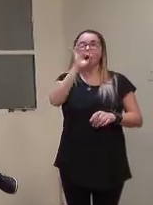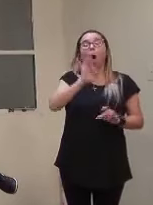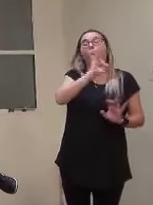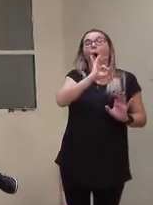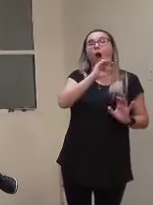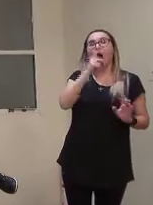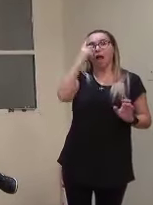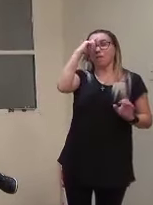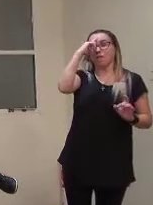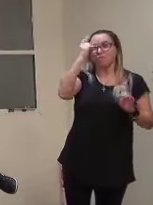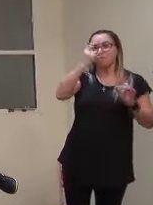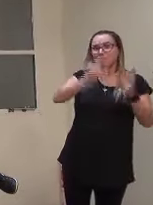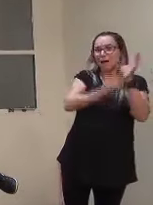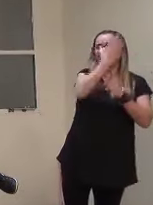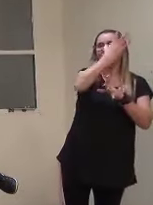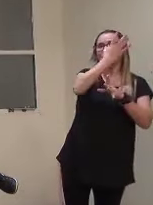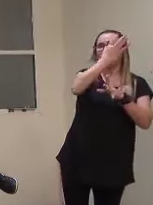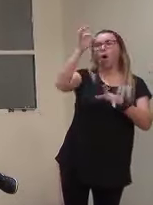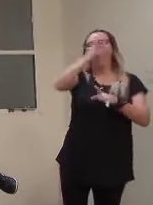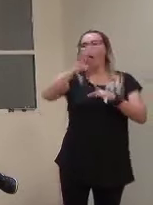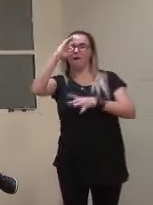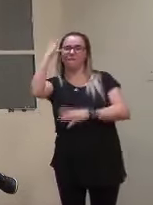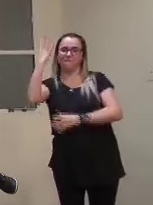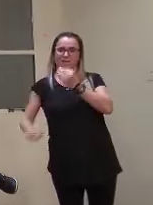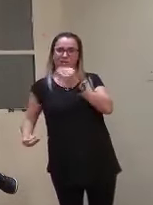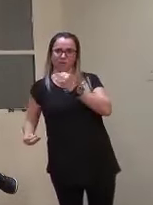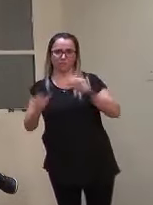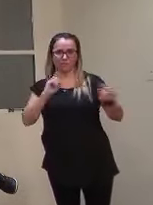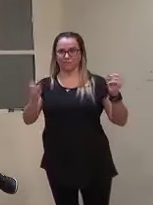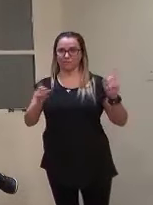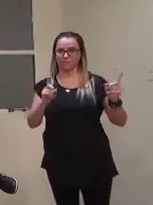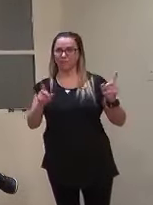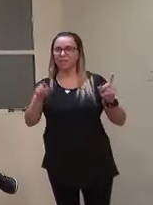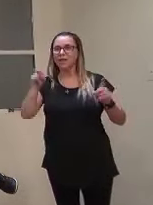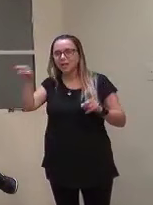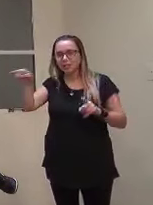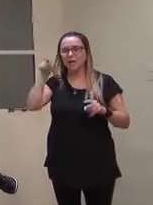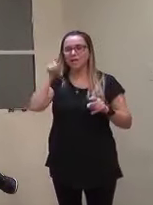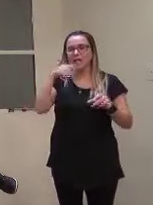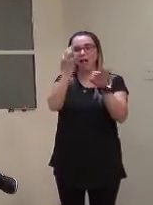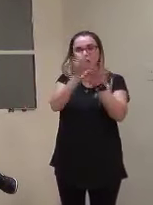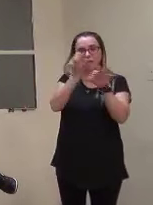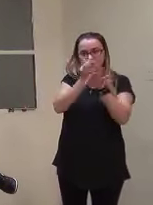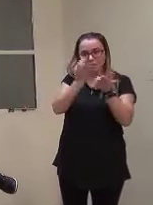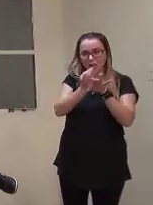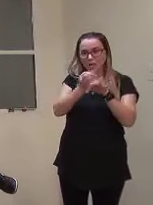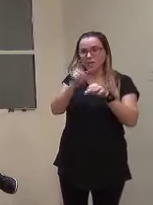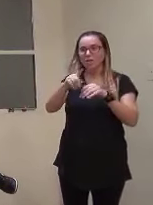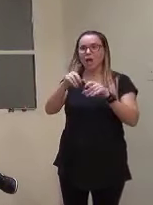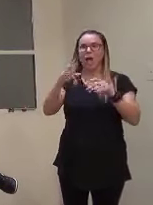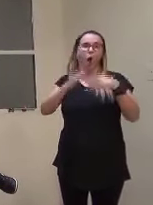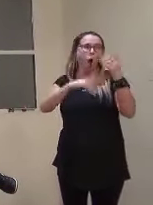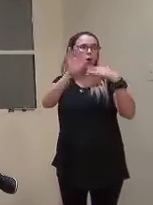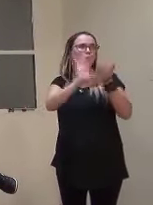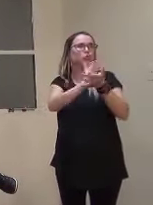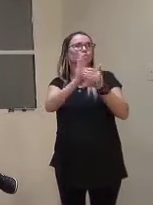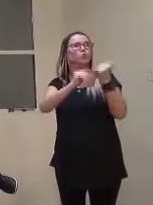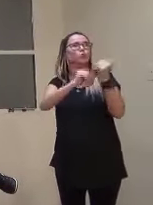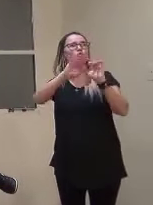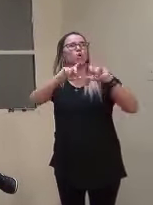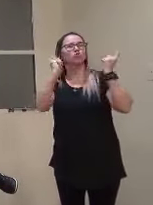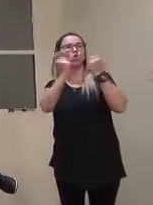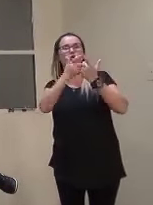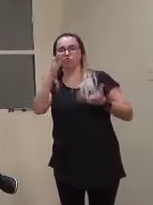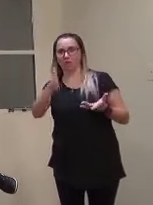este bueno ya que estamos en la institucionalidad es un constructo social formamos parte de ésta y con